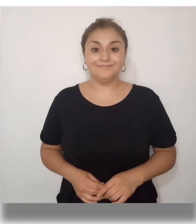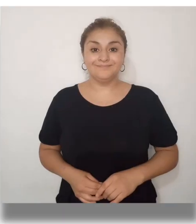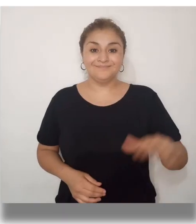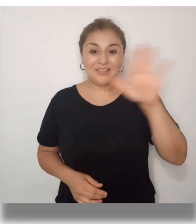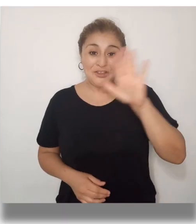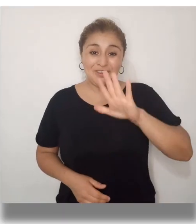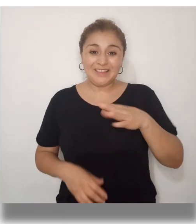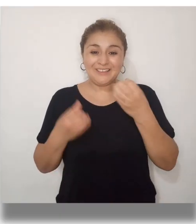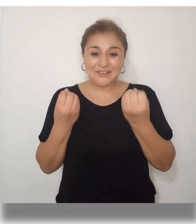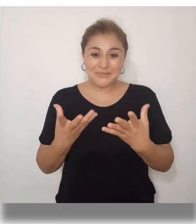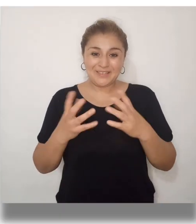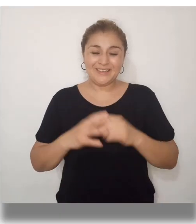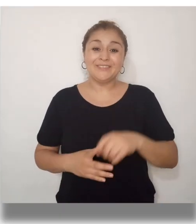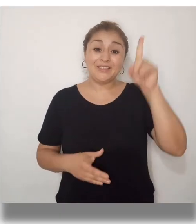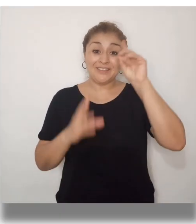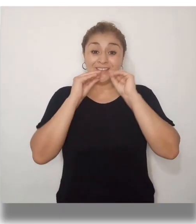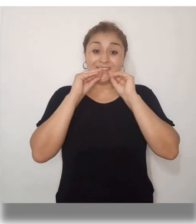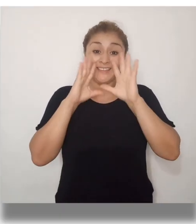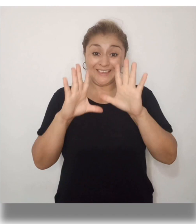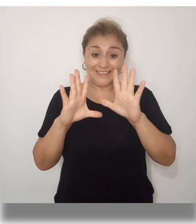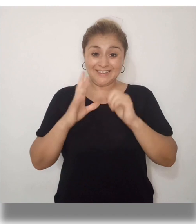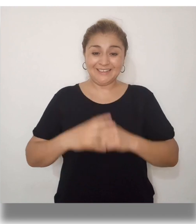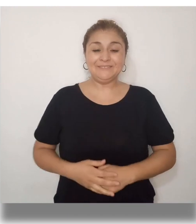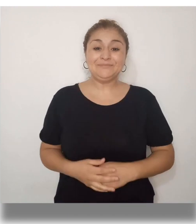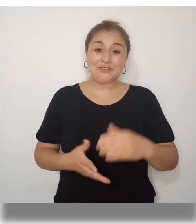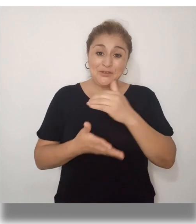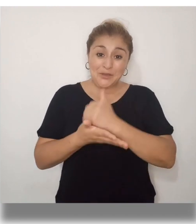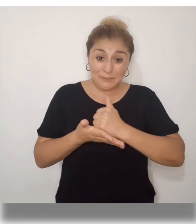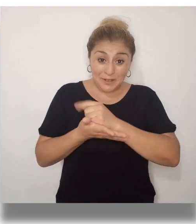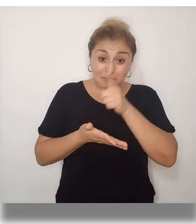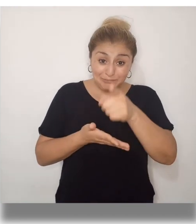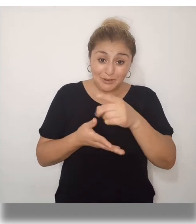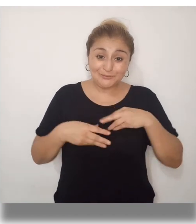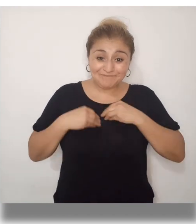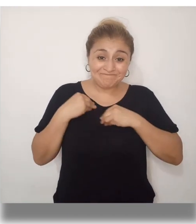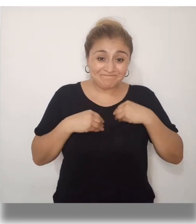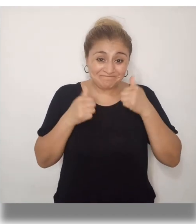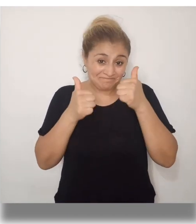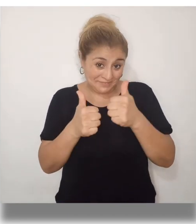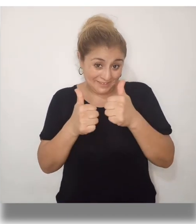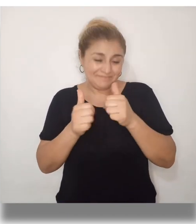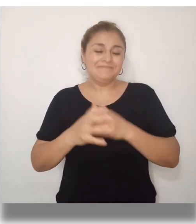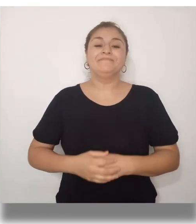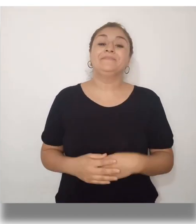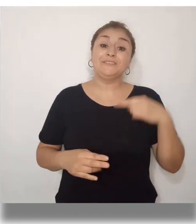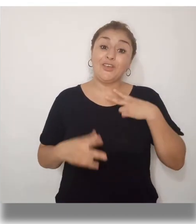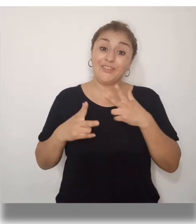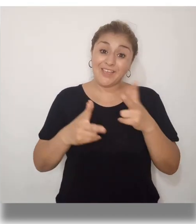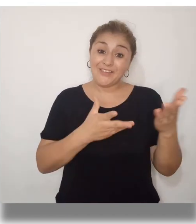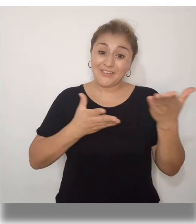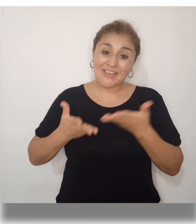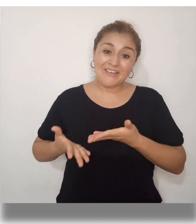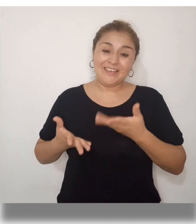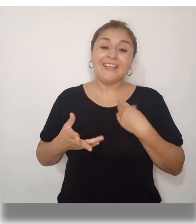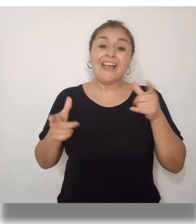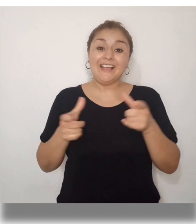Hola Cómo estás Dios te bendiga espero que te encuentres bien te doy la bienvenida a